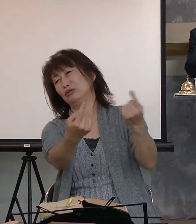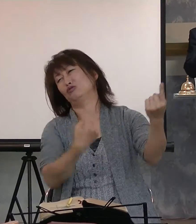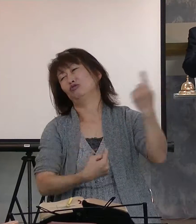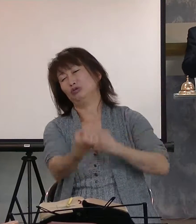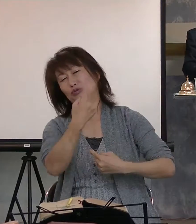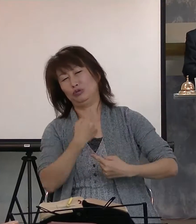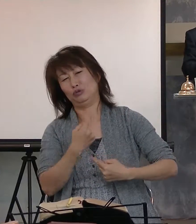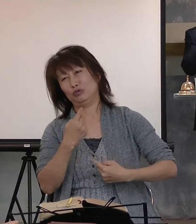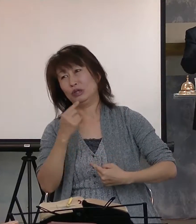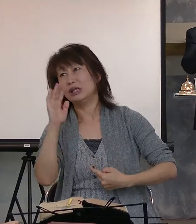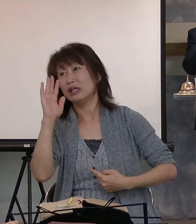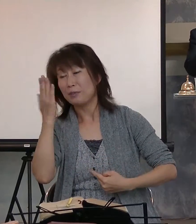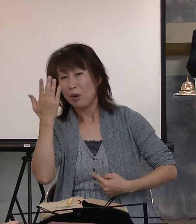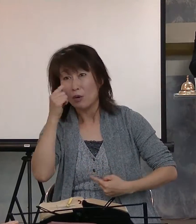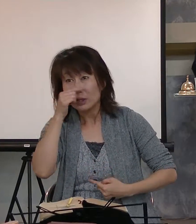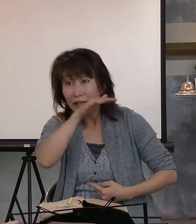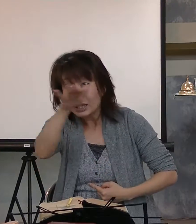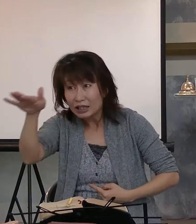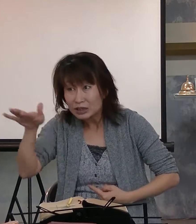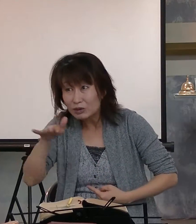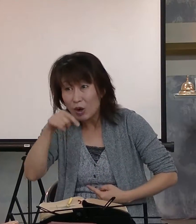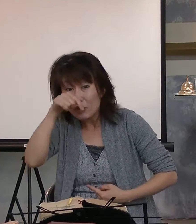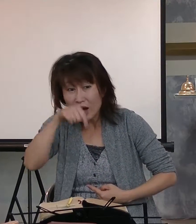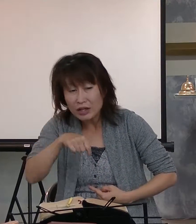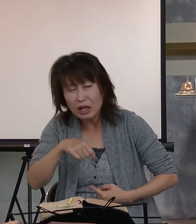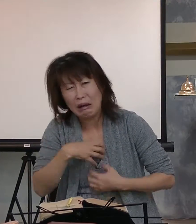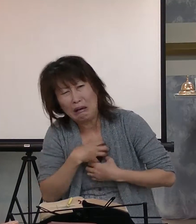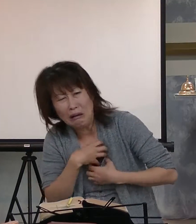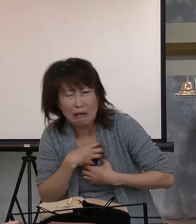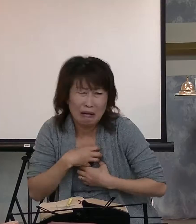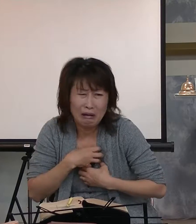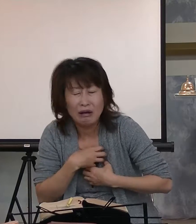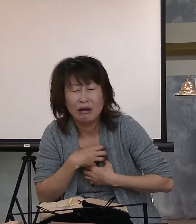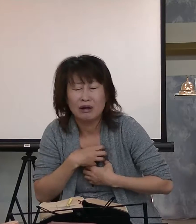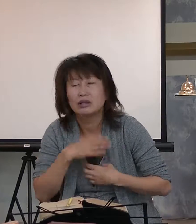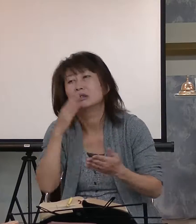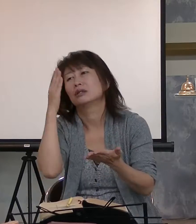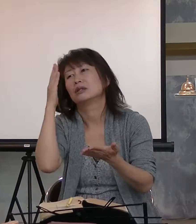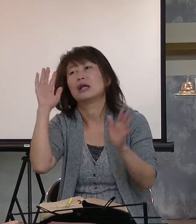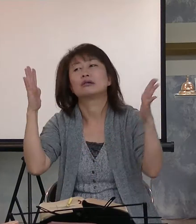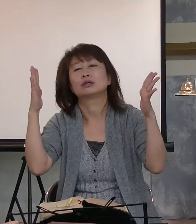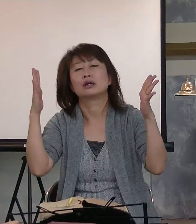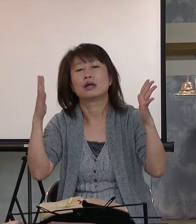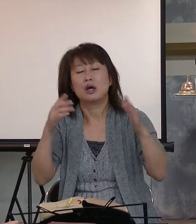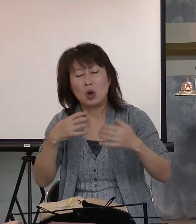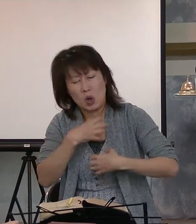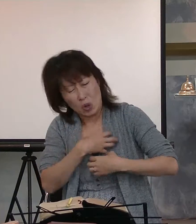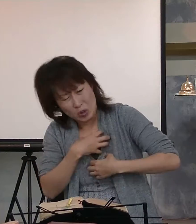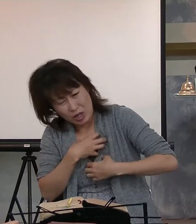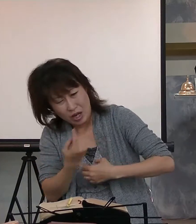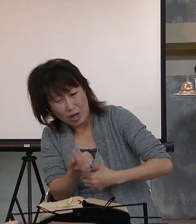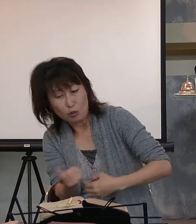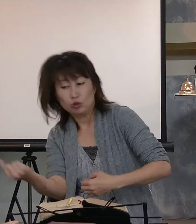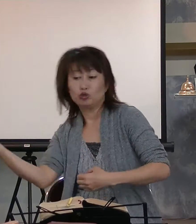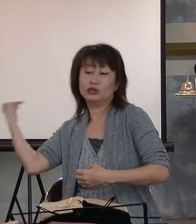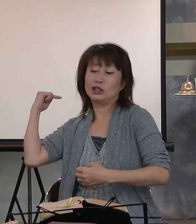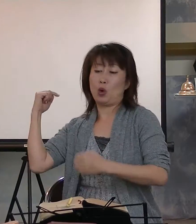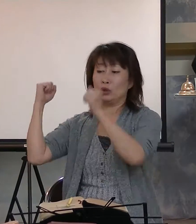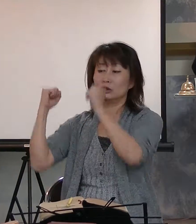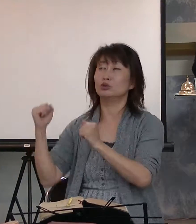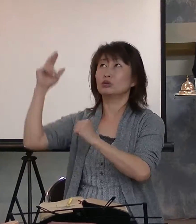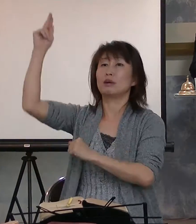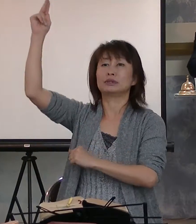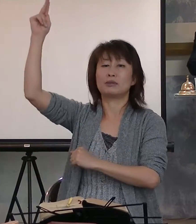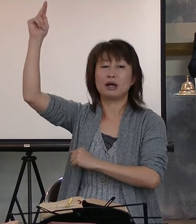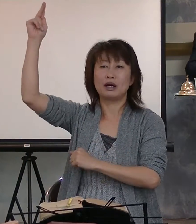々はそこで恐れるんじゃなくて、その困難の後ろにある神、まだ